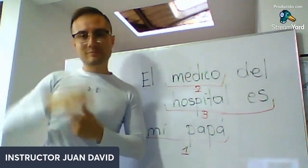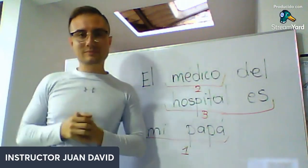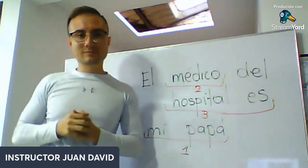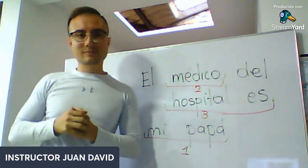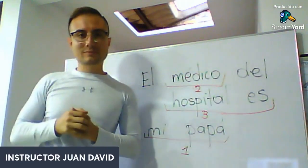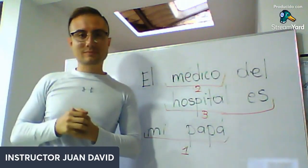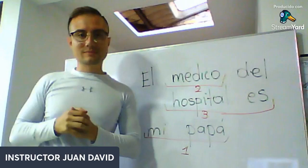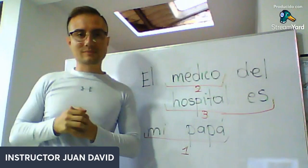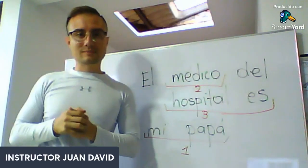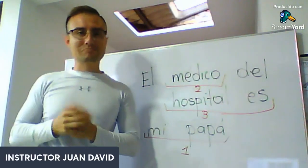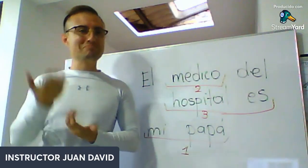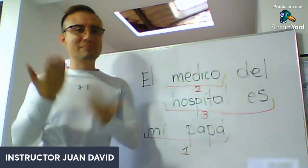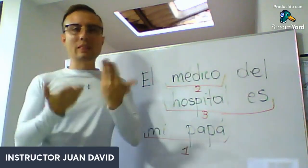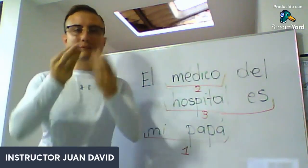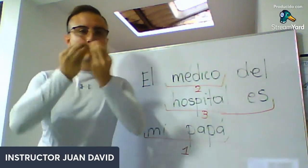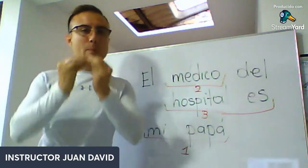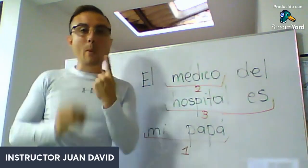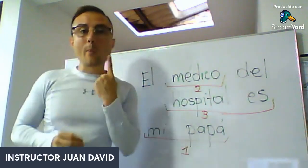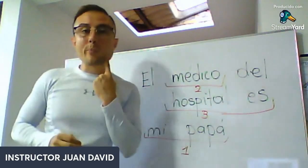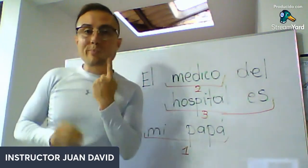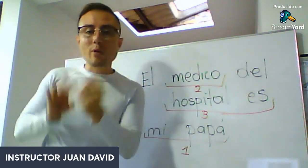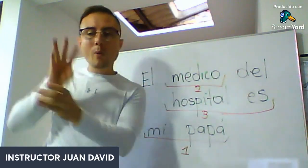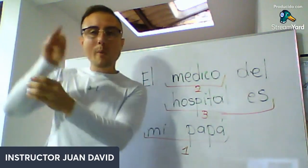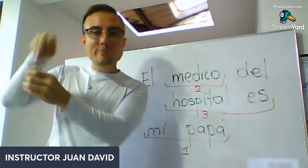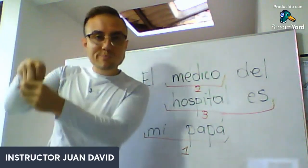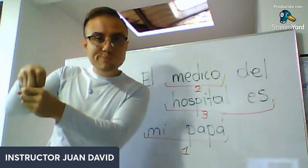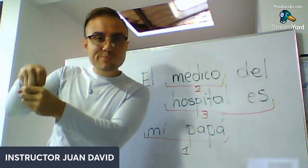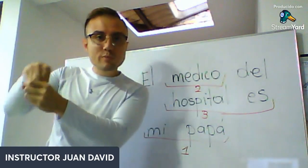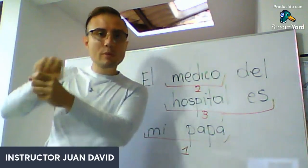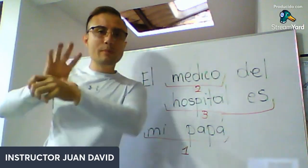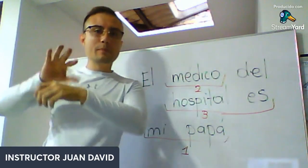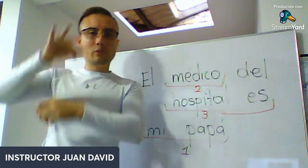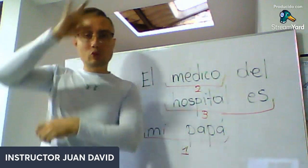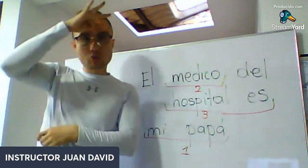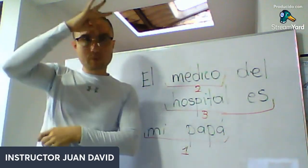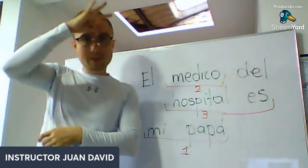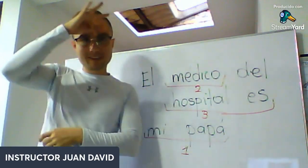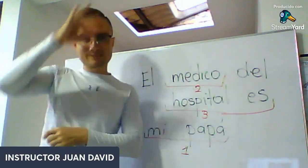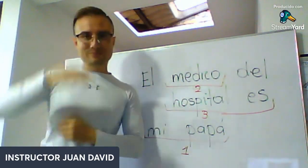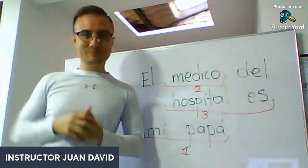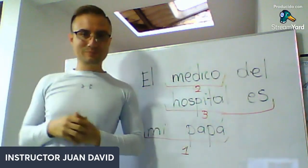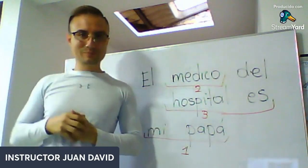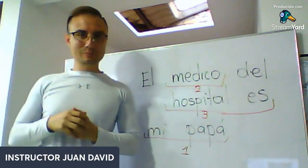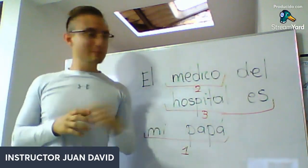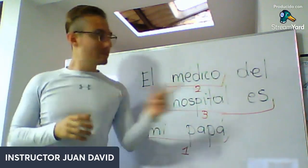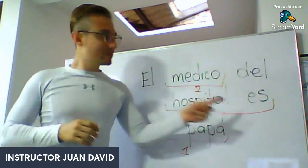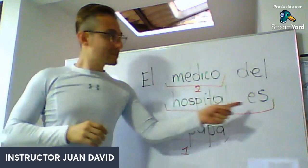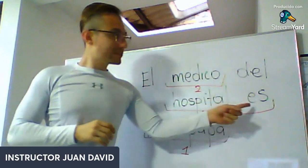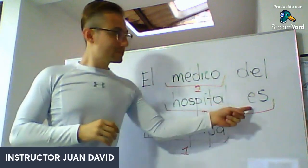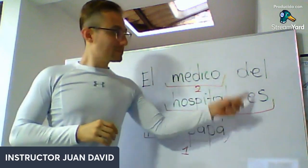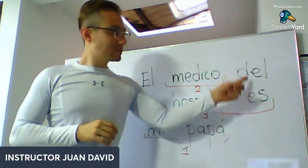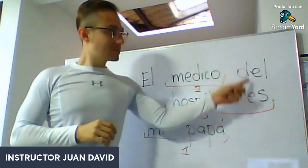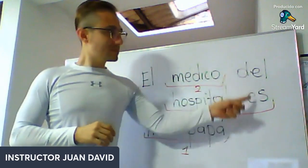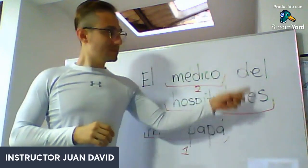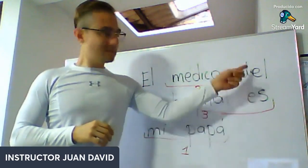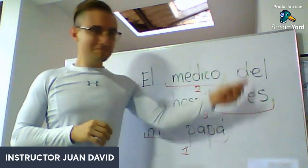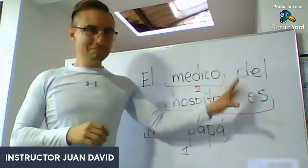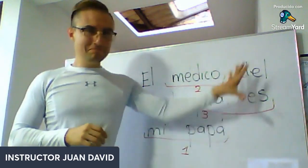médico del hospital y hay diferentes formas de hacerlo esta seña hace referencia a que hay algo adentro